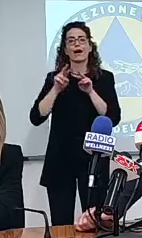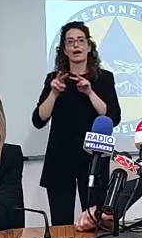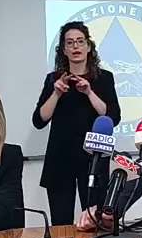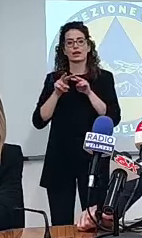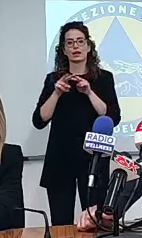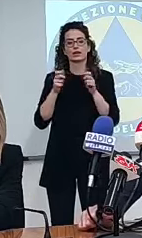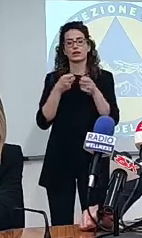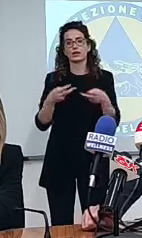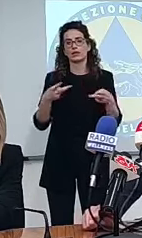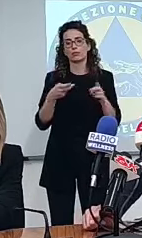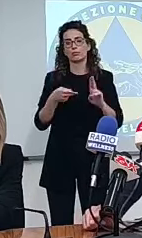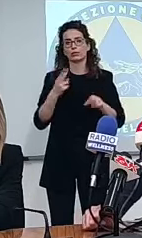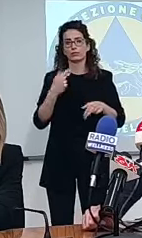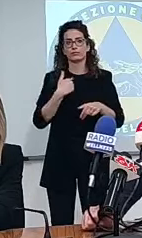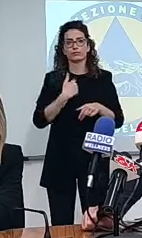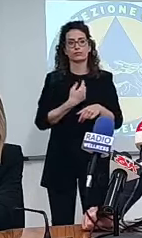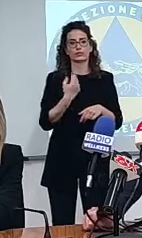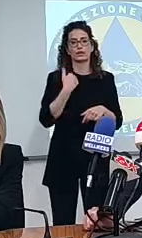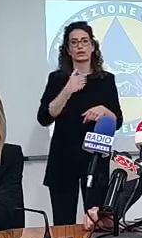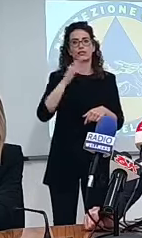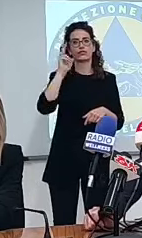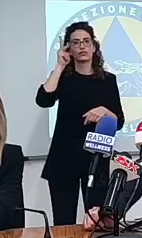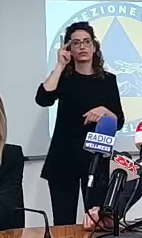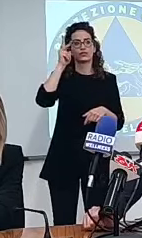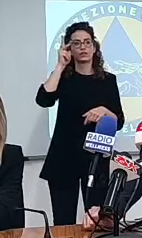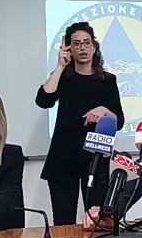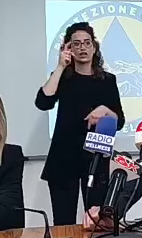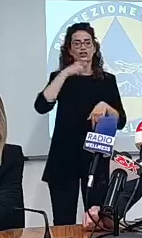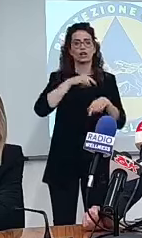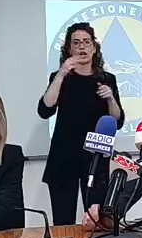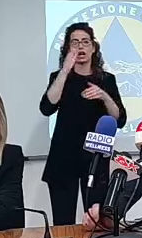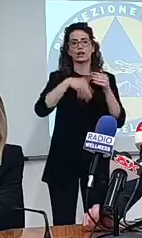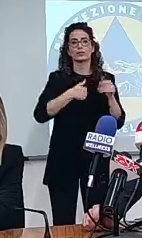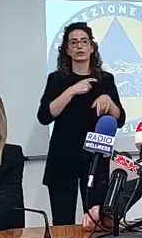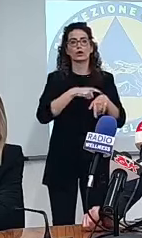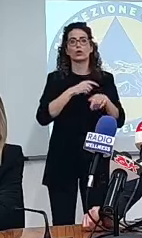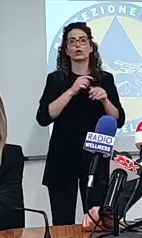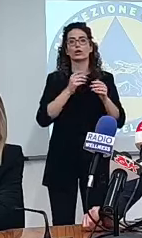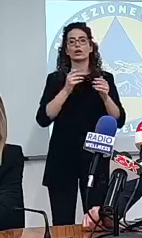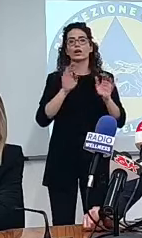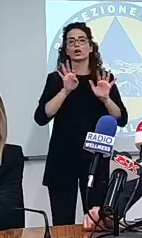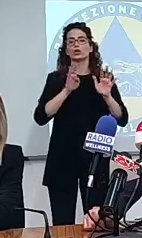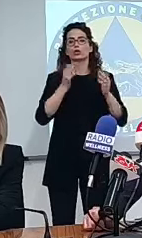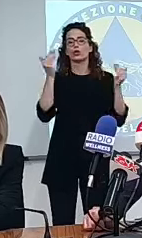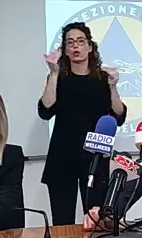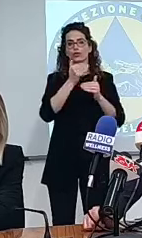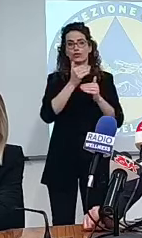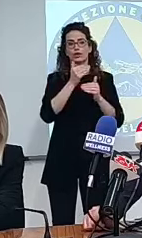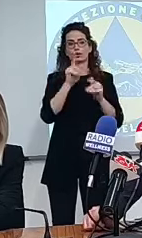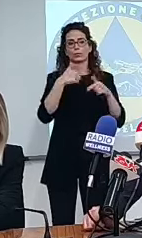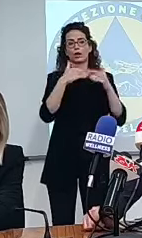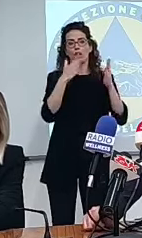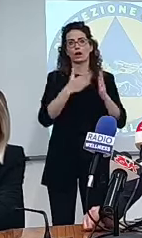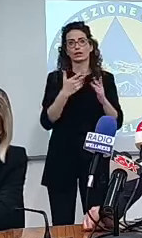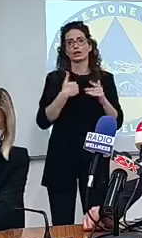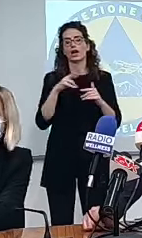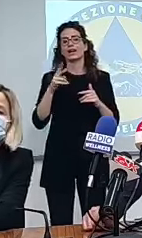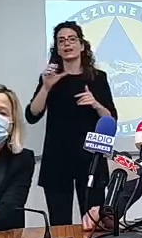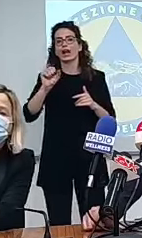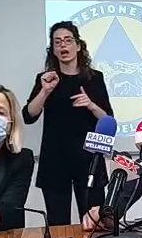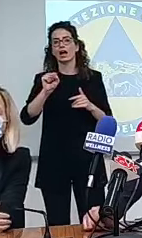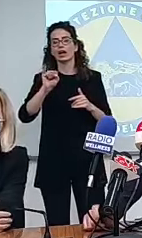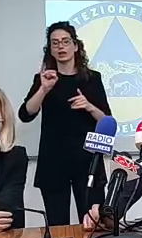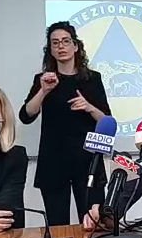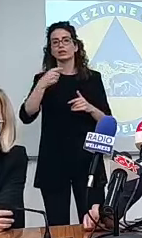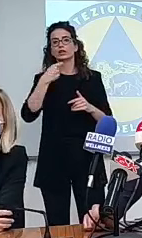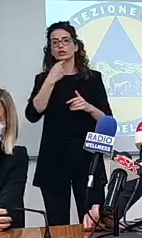la Francia, ad esempio, lì fino alle 9, dopodiché si va tutti a casa e da... La RAI oggi spiegava che dal 16 di ottobre